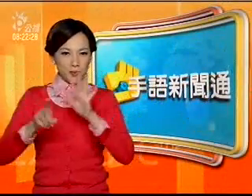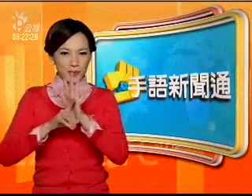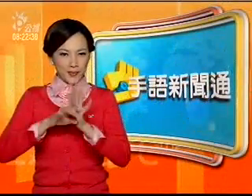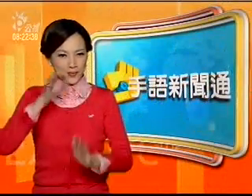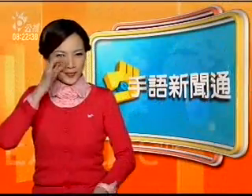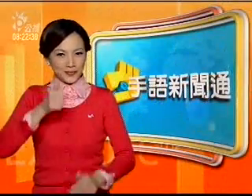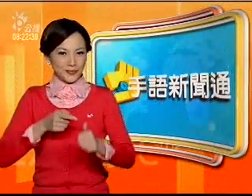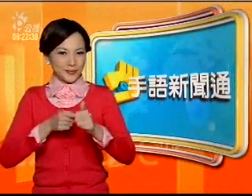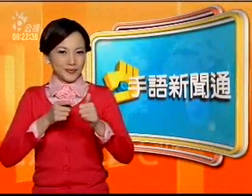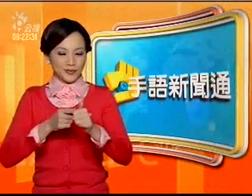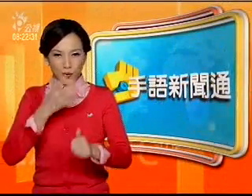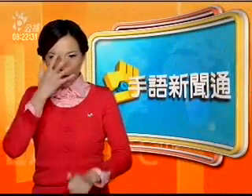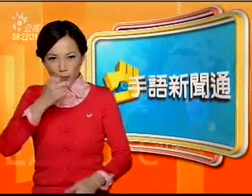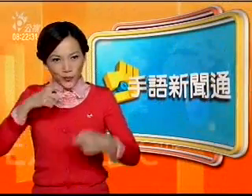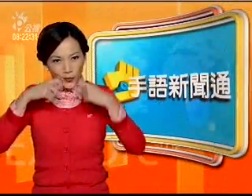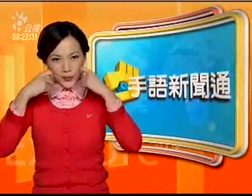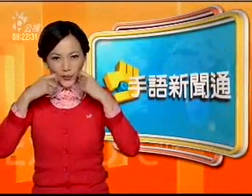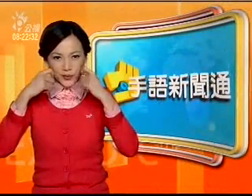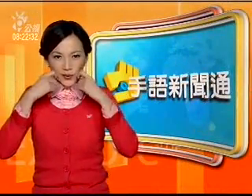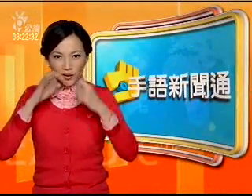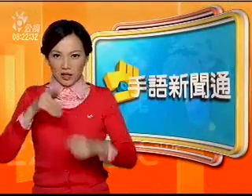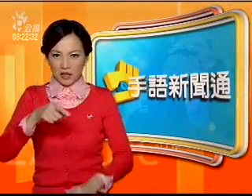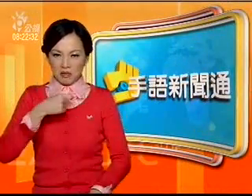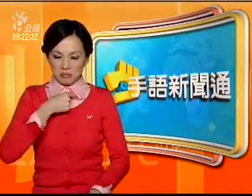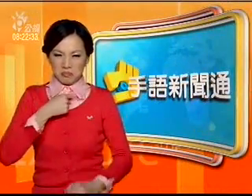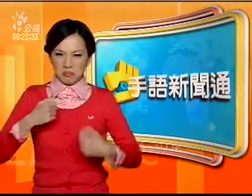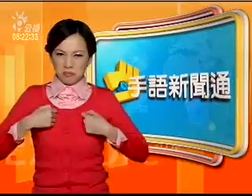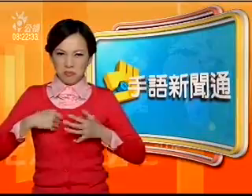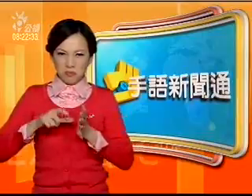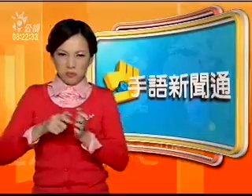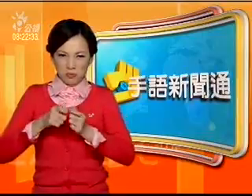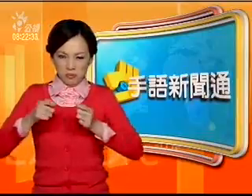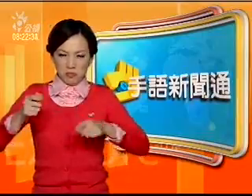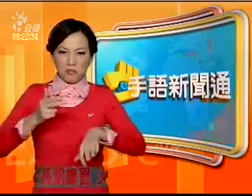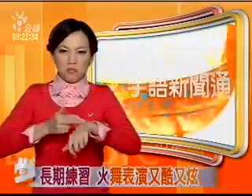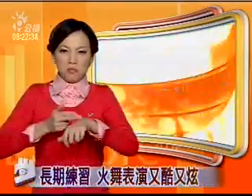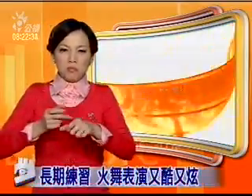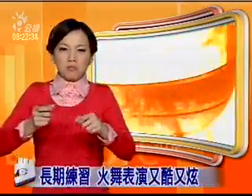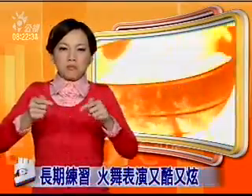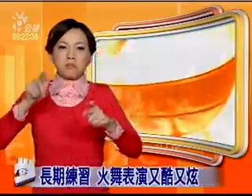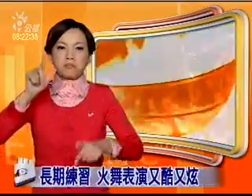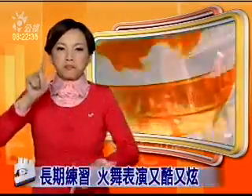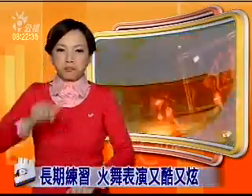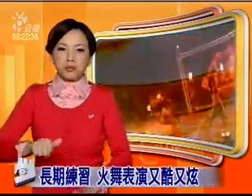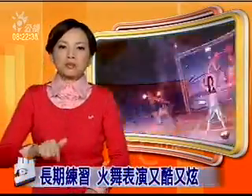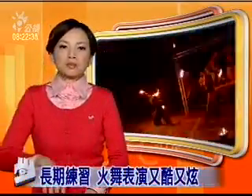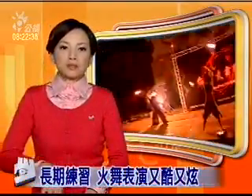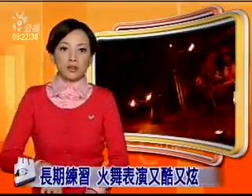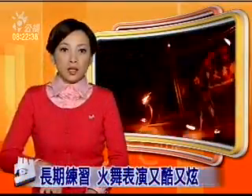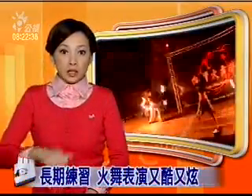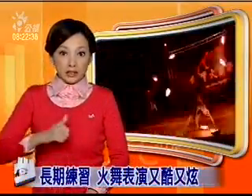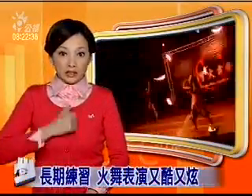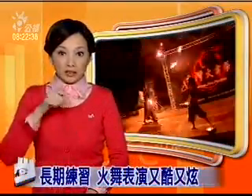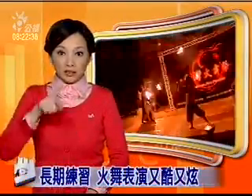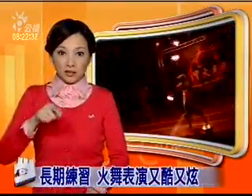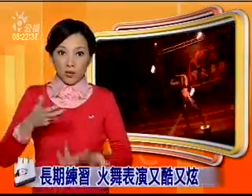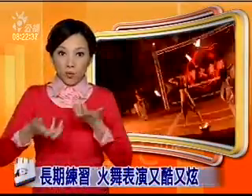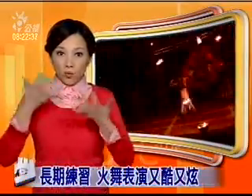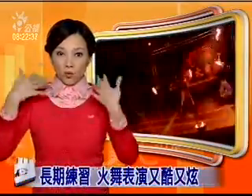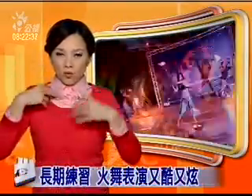火舞表演又酷又炫，马上就能够吸引人的目光。不过这可要经过长期的练习。其实火舞